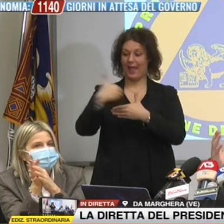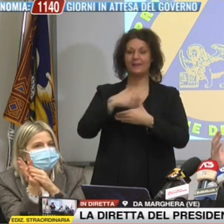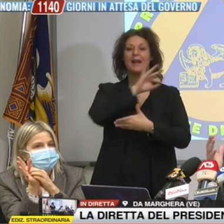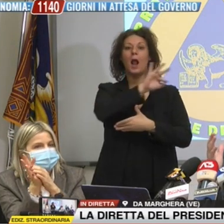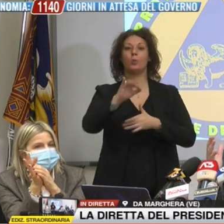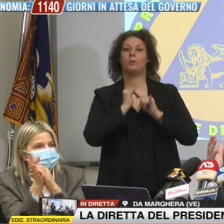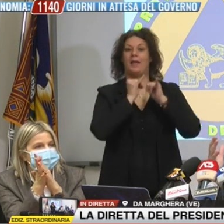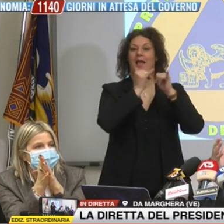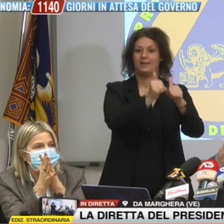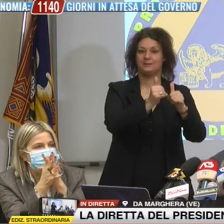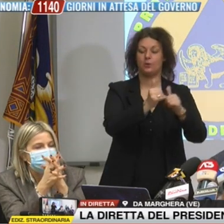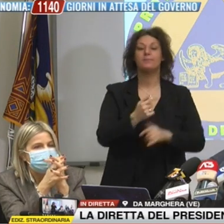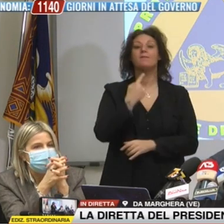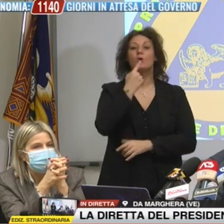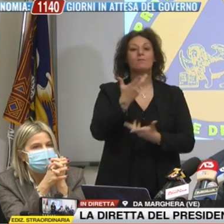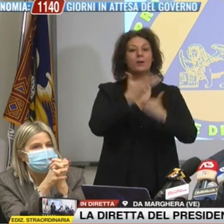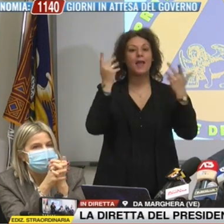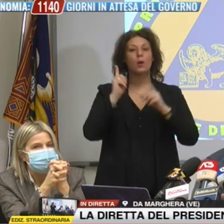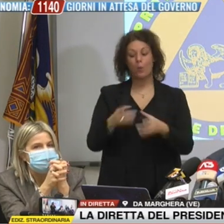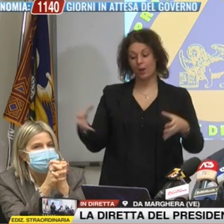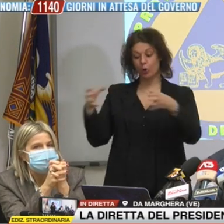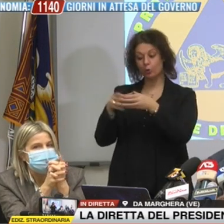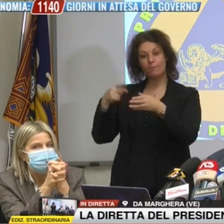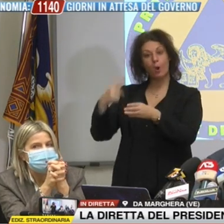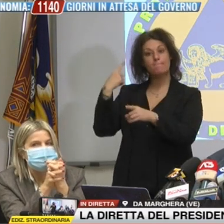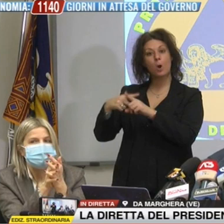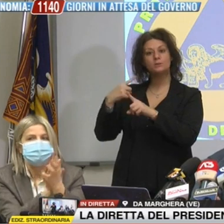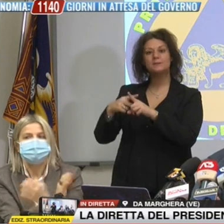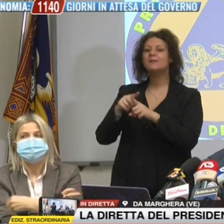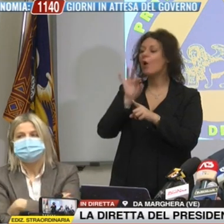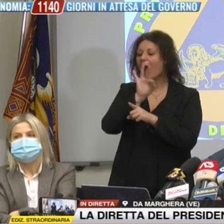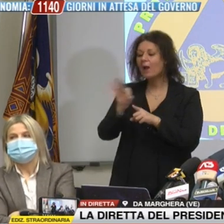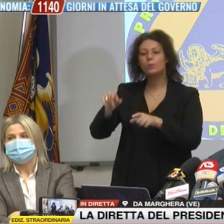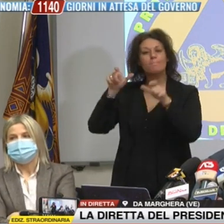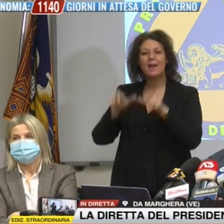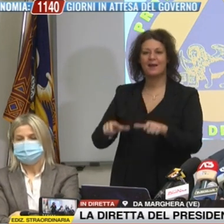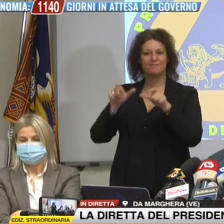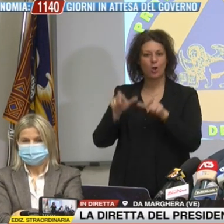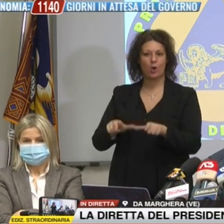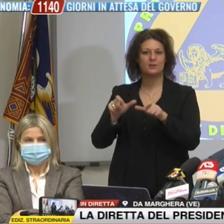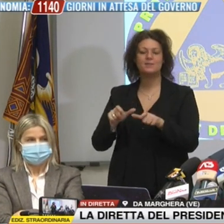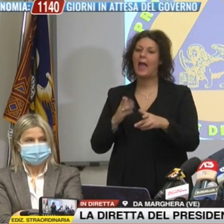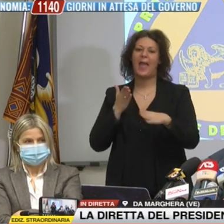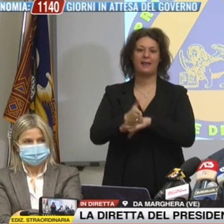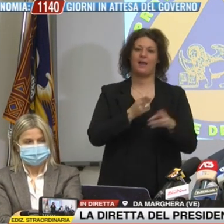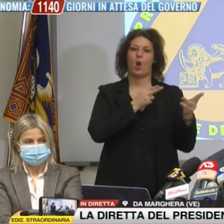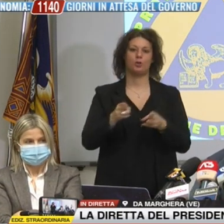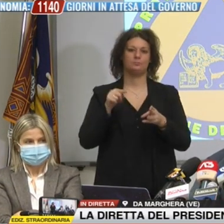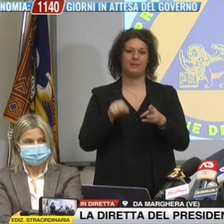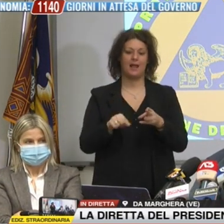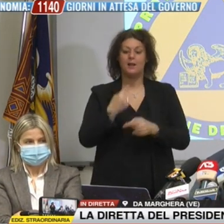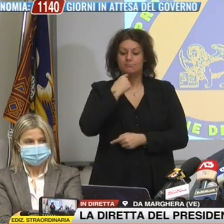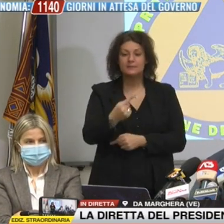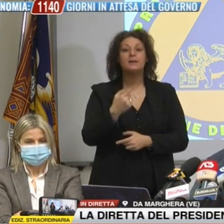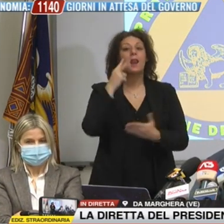va per forza in ospedale. Certo. Il giorno stesso, due giorni dopo o 10 giorni dopo. Questa è la lettura che ci